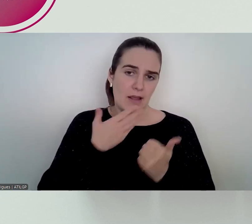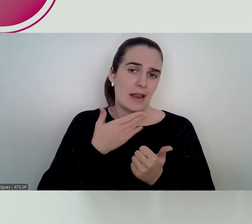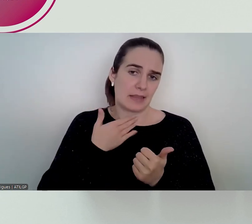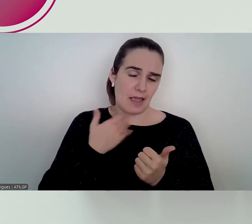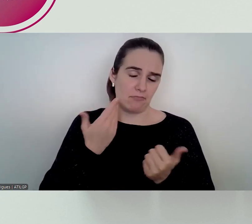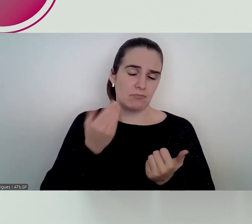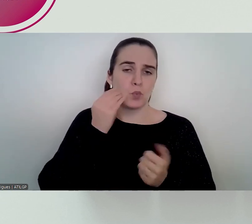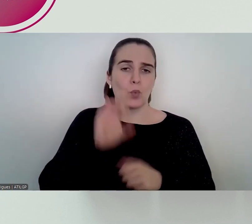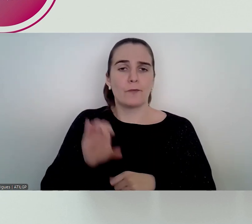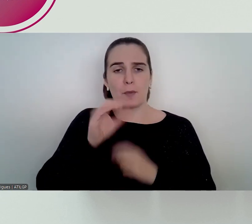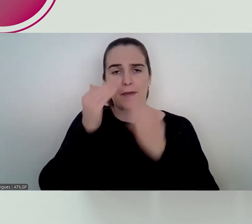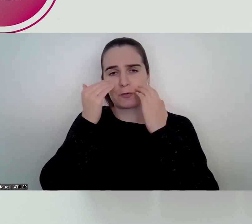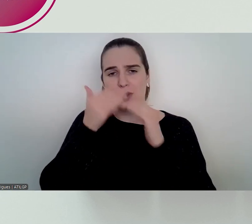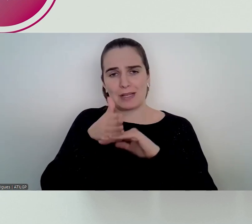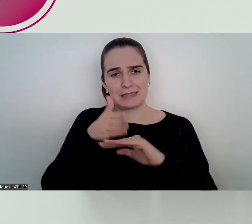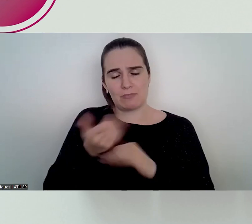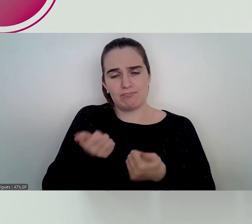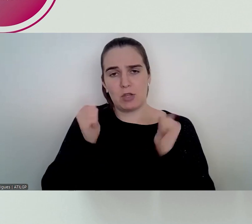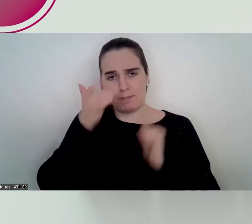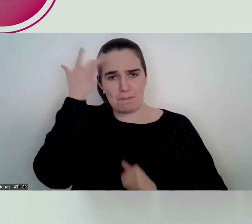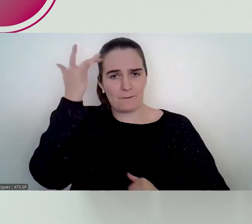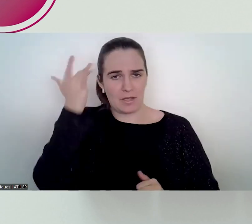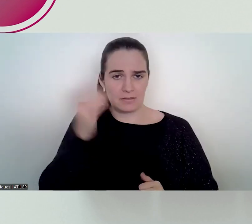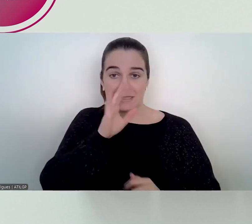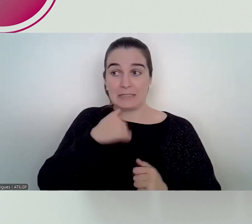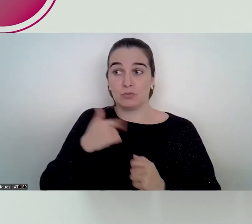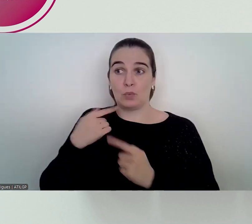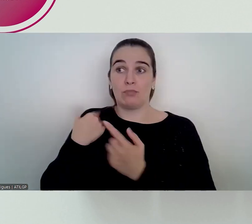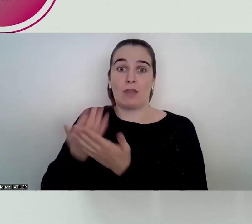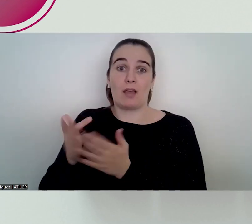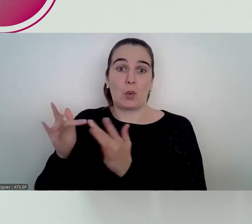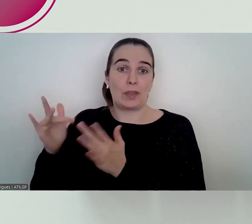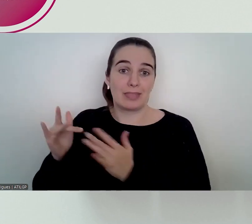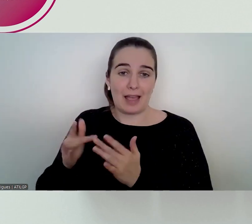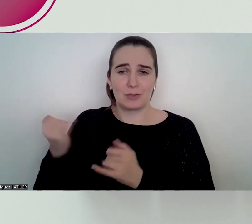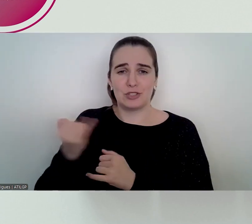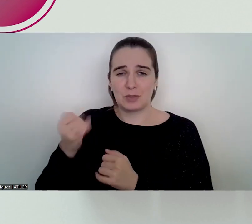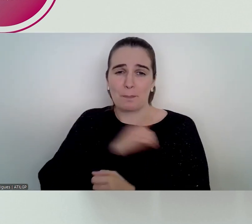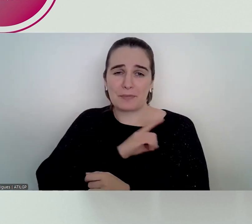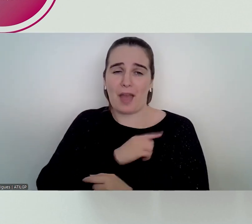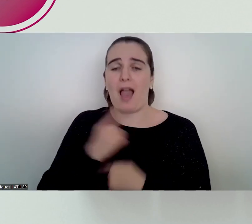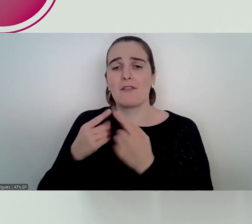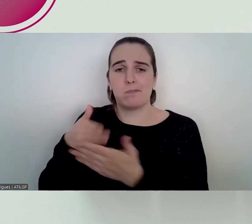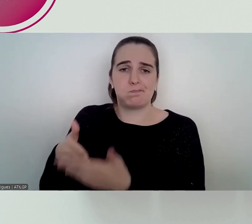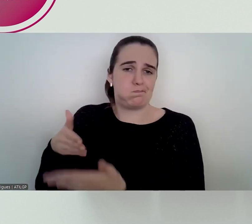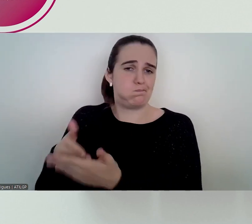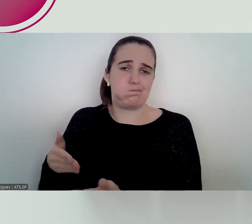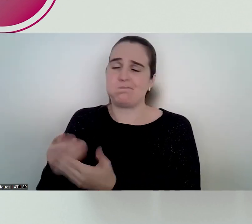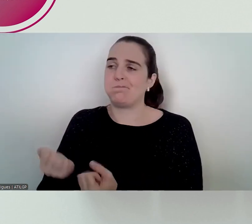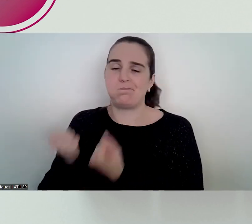acesso à informação, neste caso, que quando nós temos que lidar com entidades privadas não conseguimos.